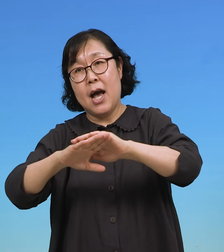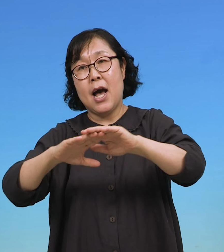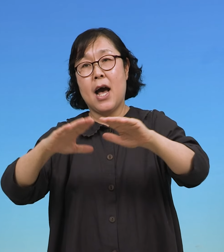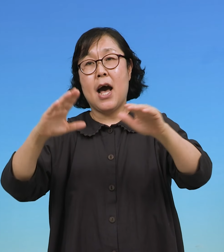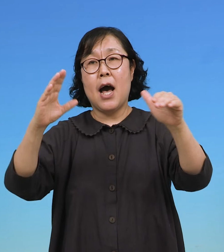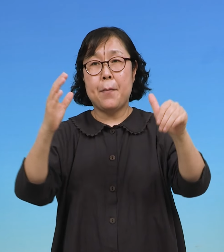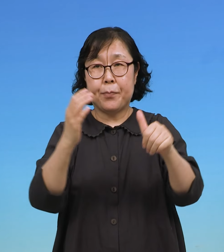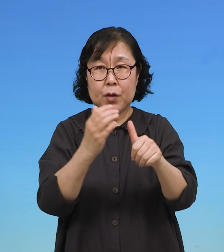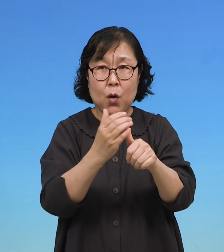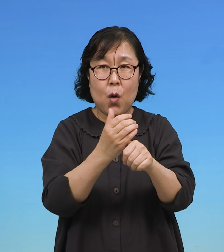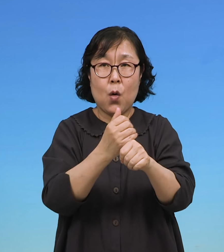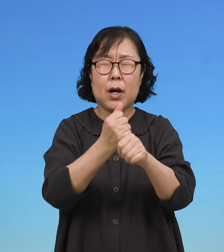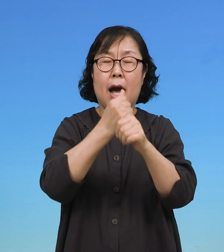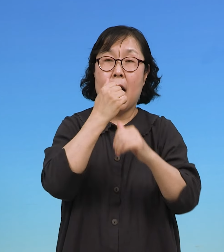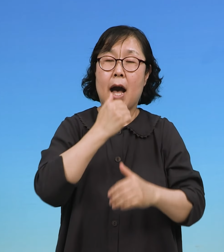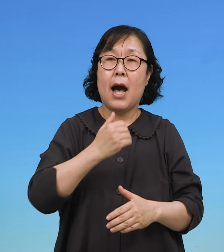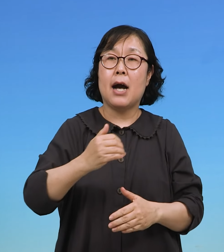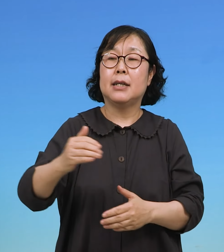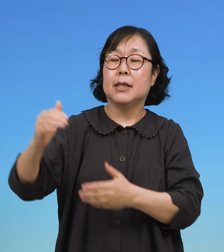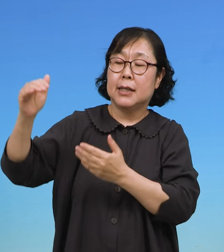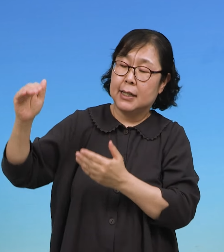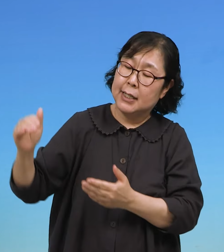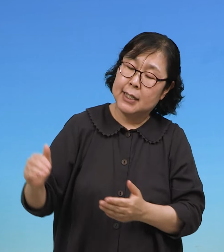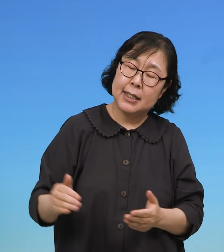손잡고 가는 길,